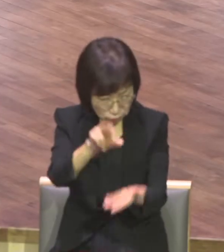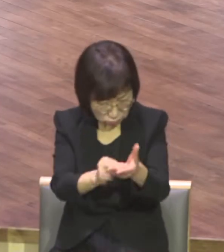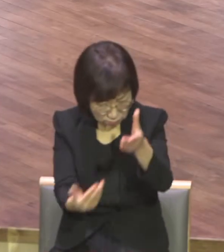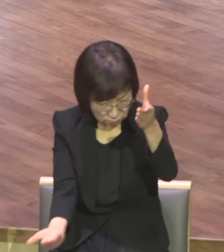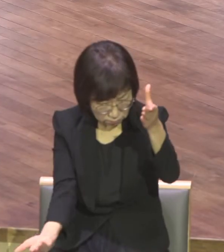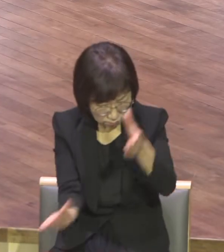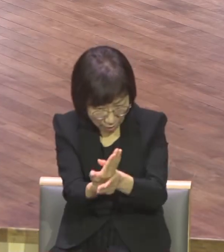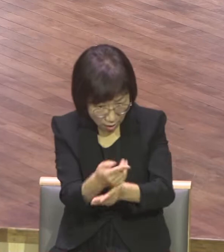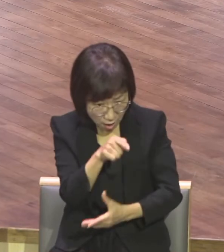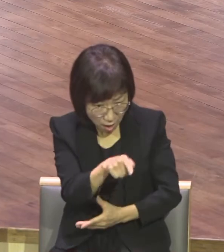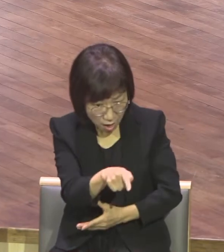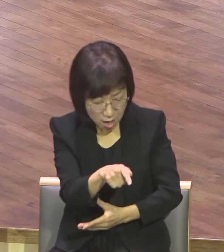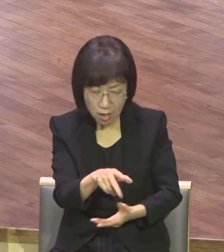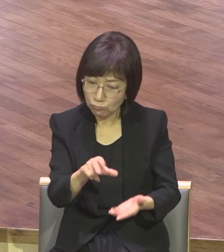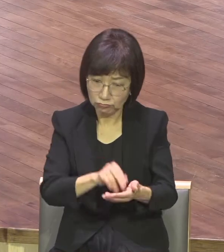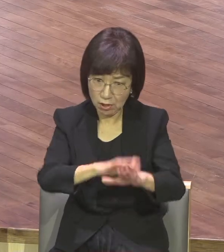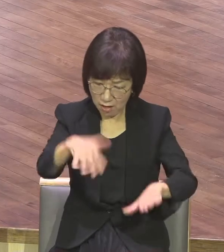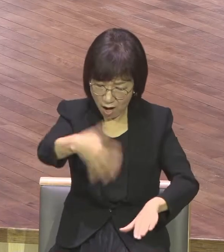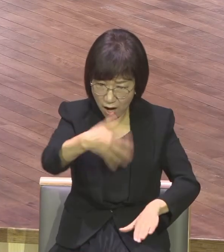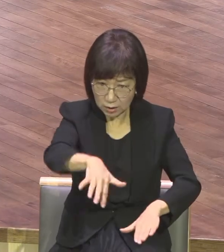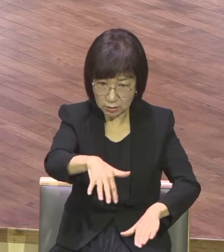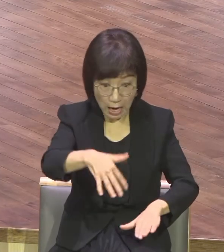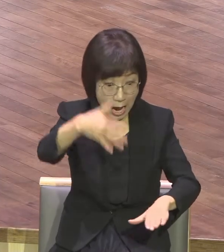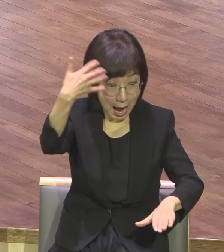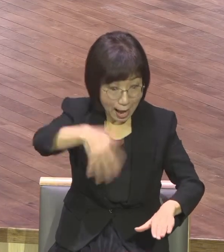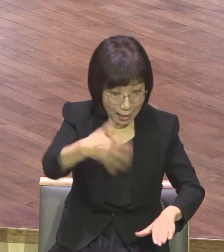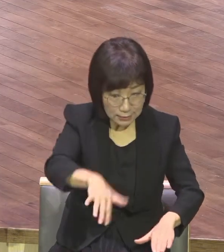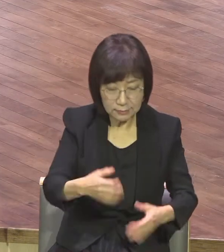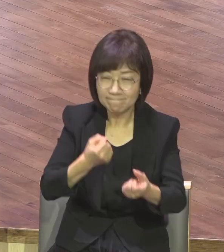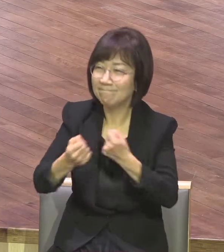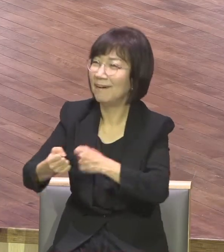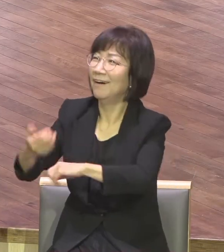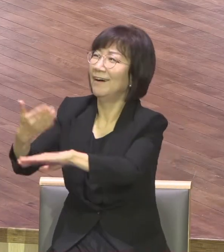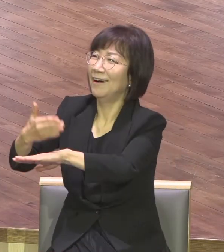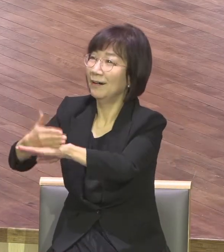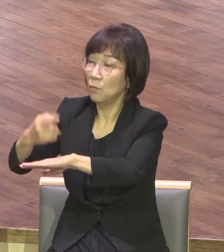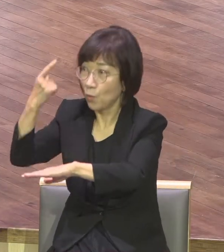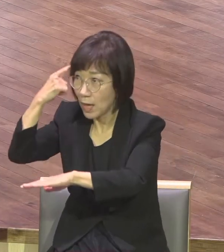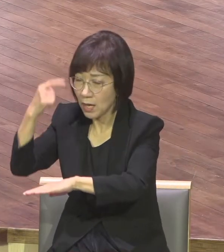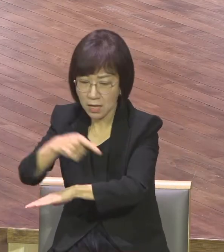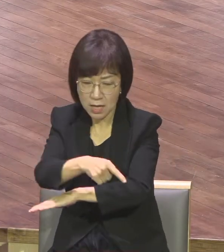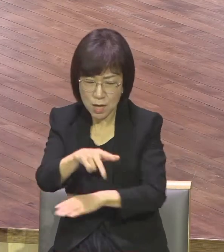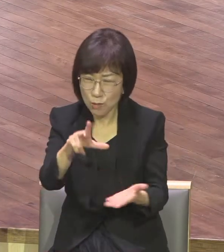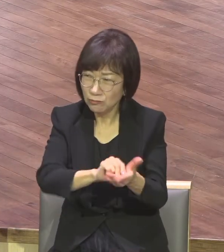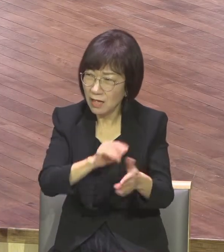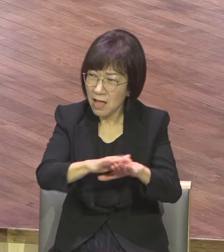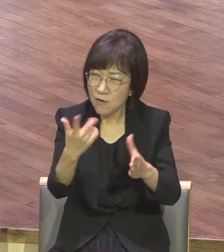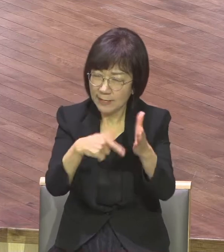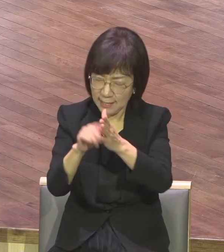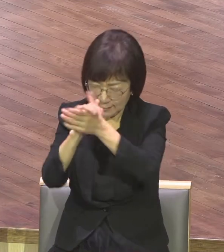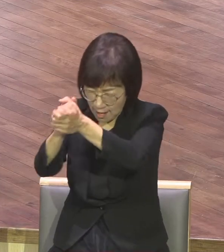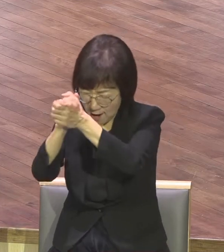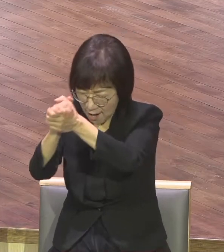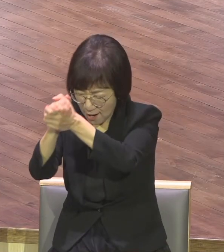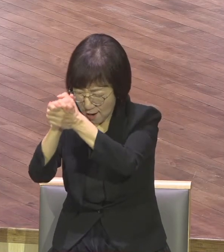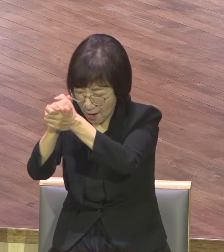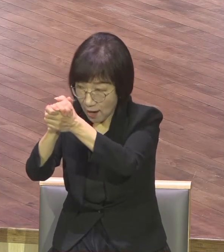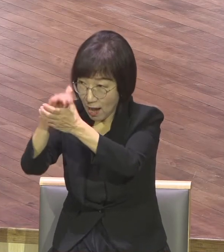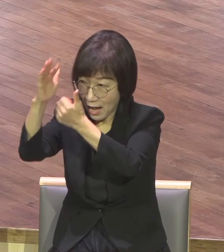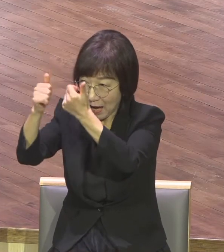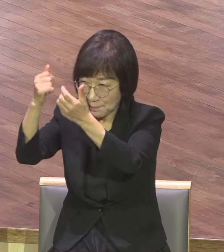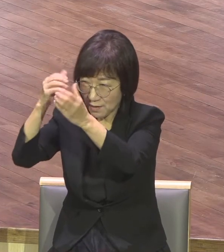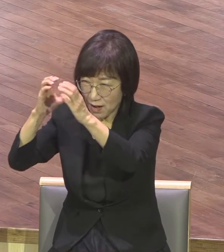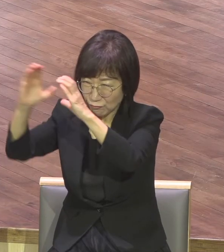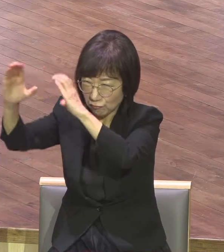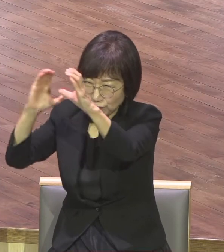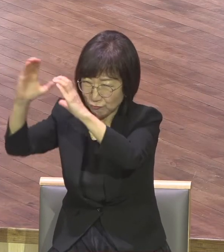통해서 문제가 해결되지 않았지만 그 문제를 또 기도하는 중에 자신이 더 깊이 깊이 하나님과